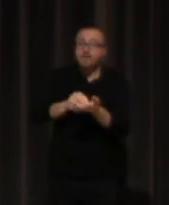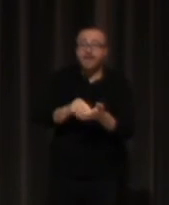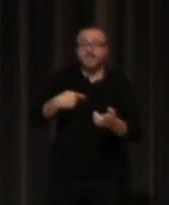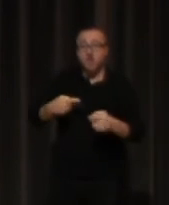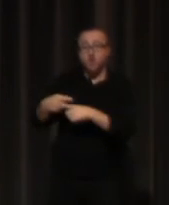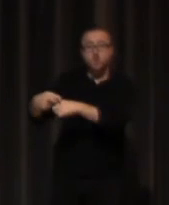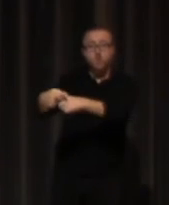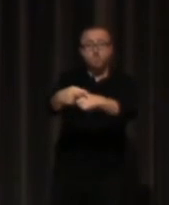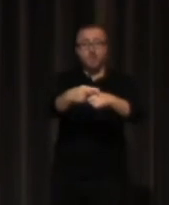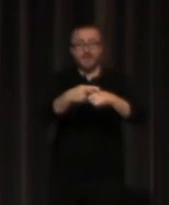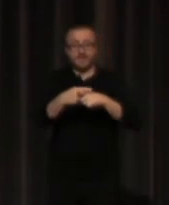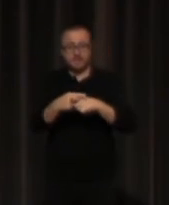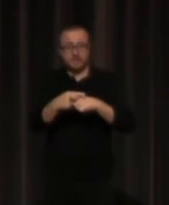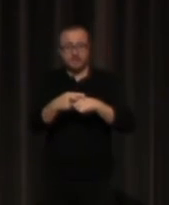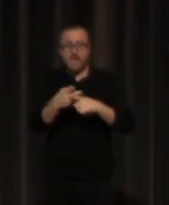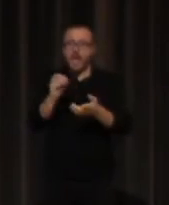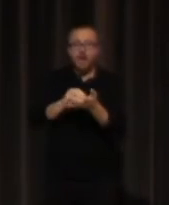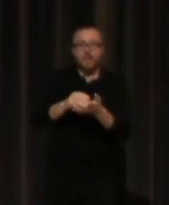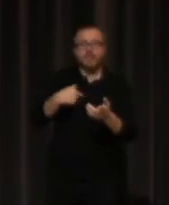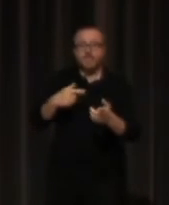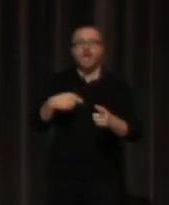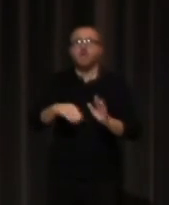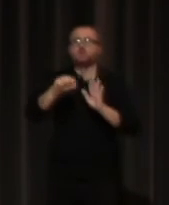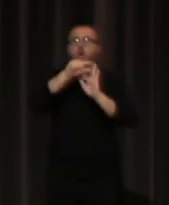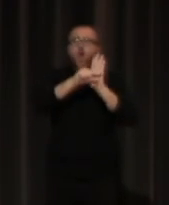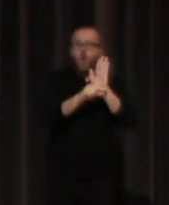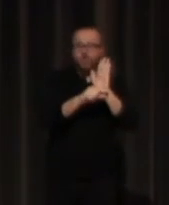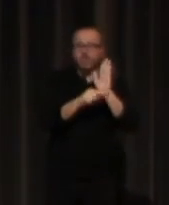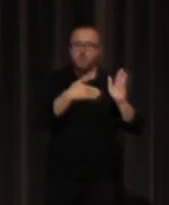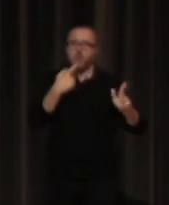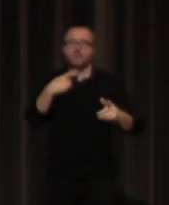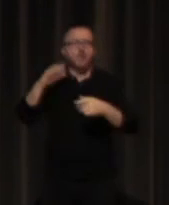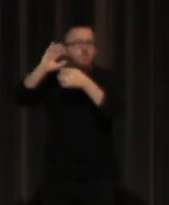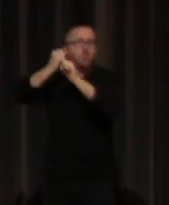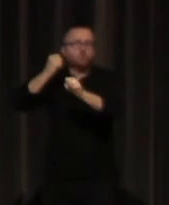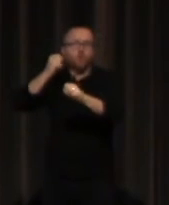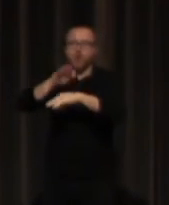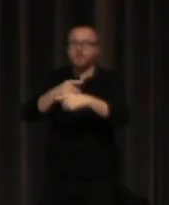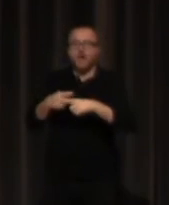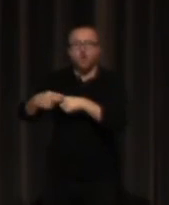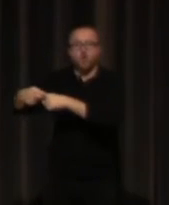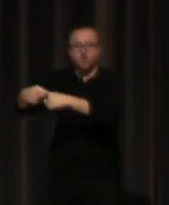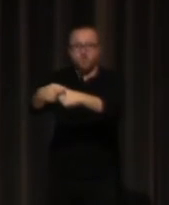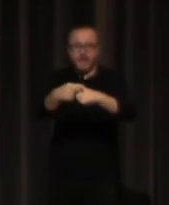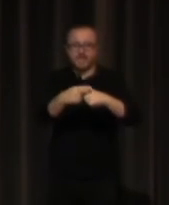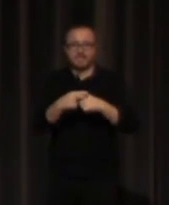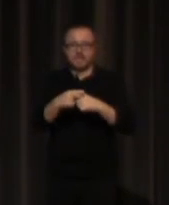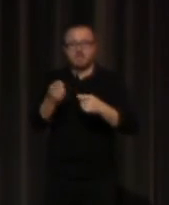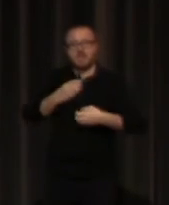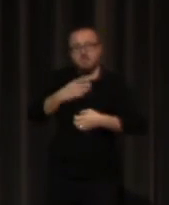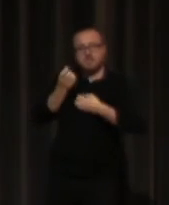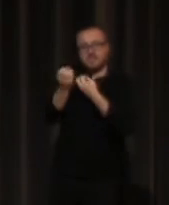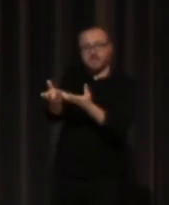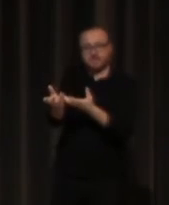compartir tenim inculcats els codis i la manera de com desxifrar-los. Ara riureu perquè heu d'anar cada dia